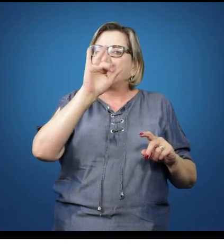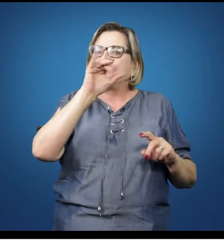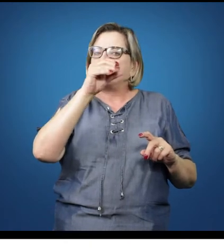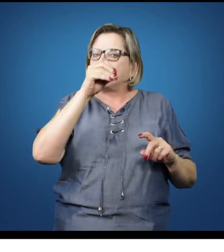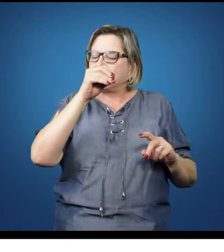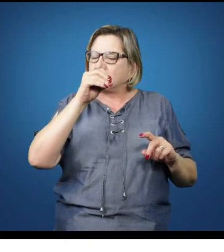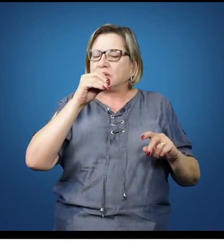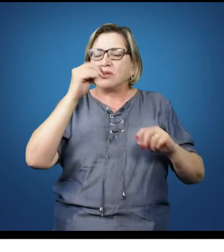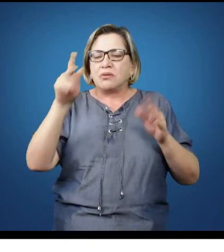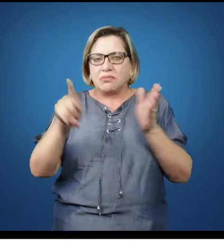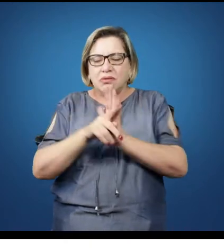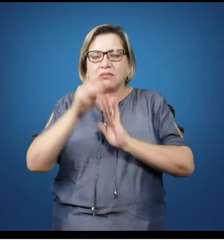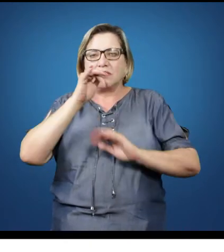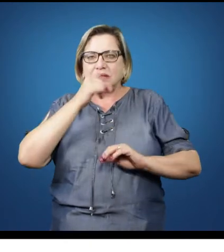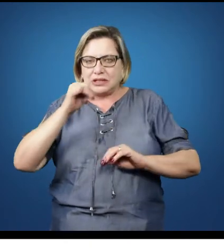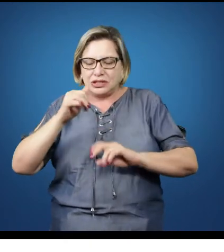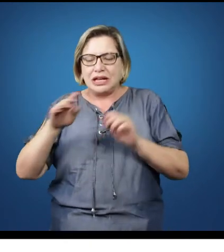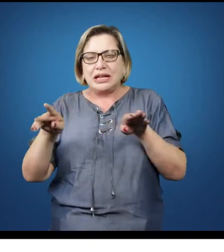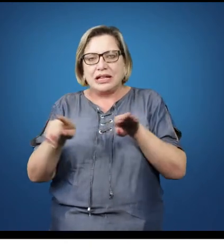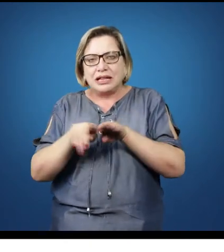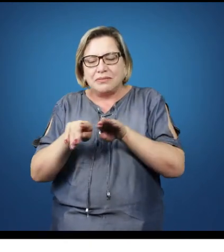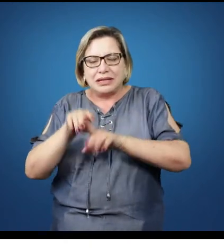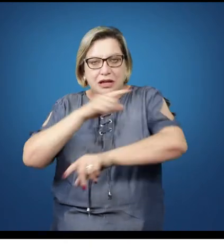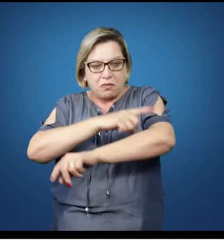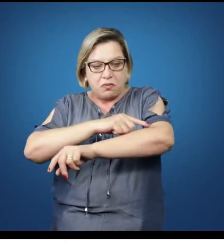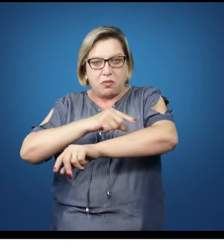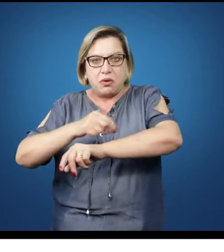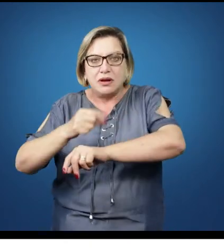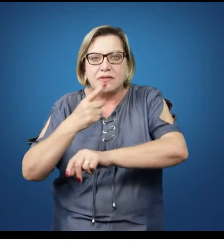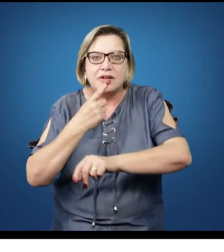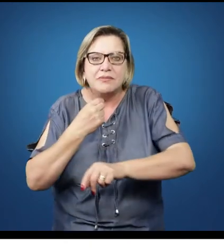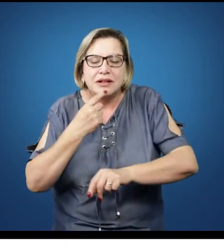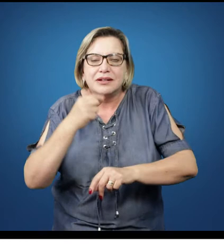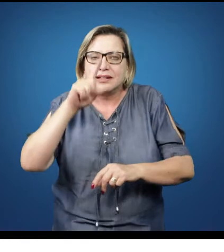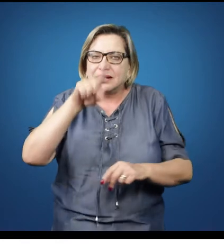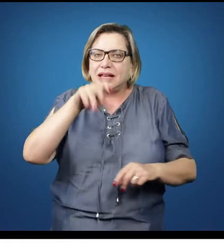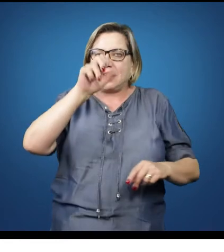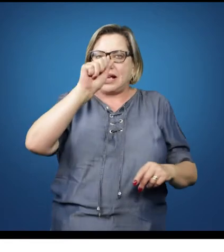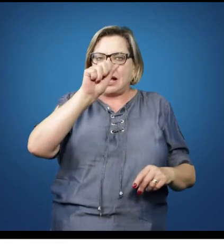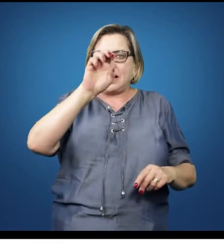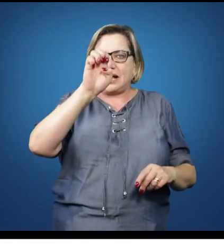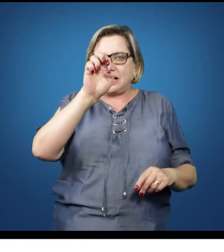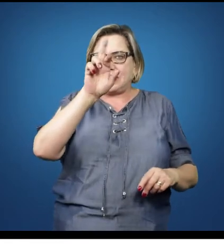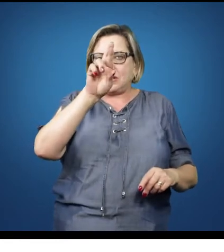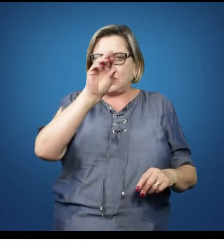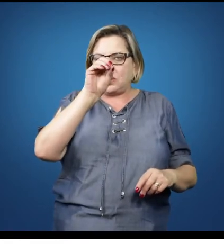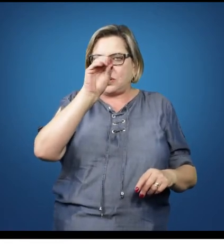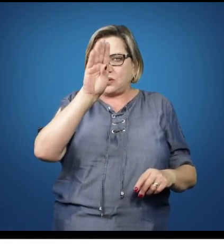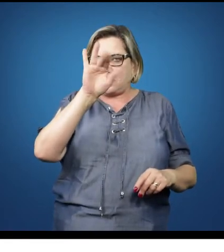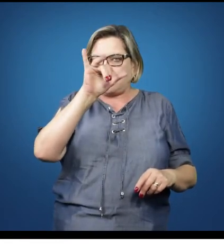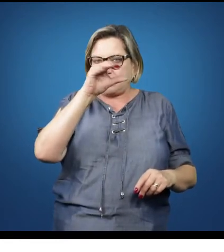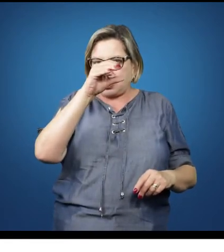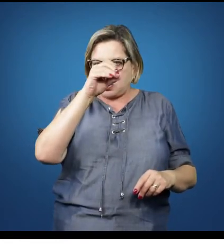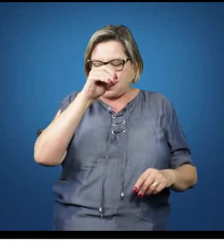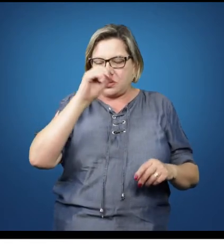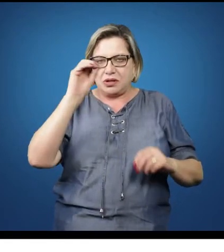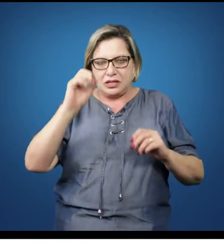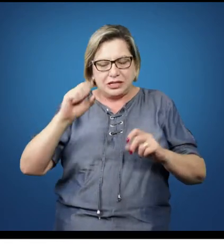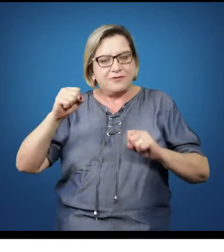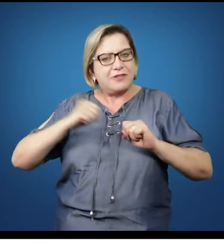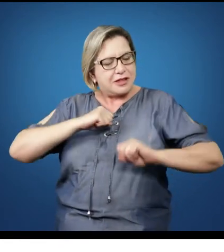fibras vermelhas, que são aeróbicas e que nos permitem o processo de